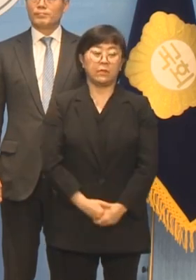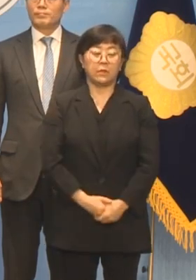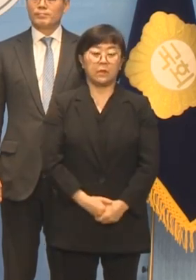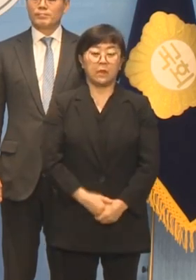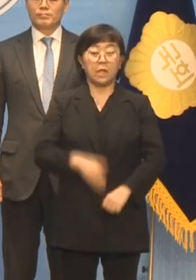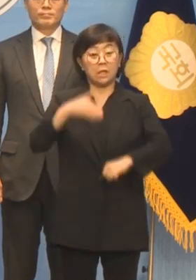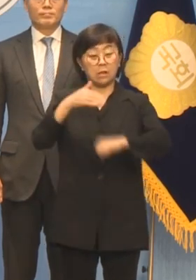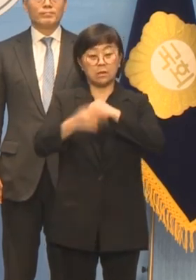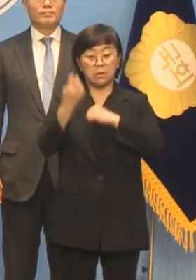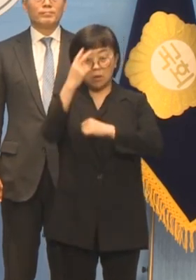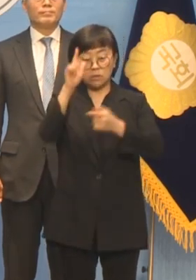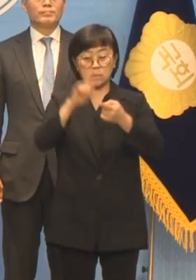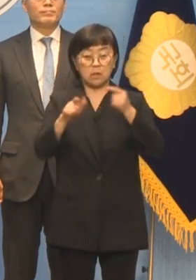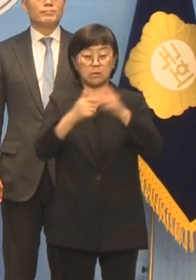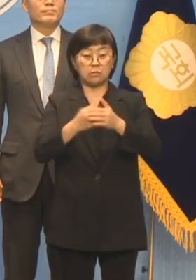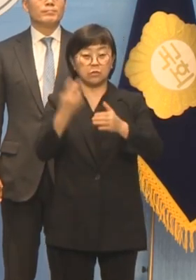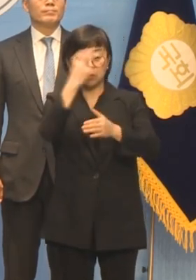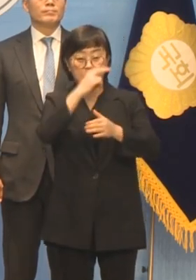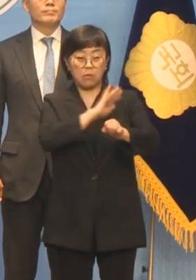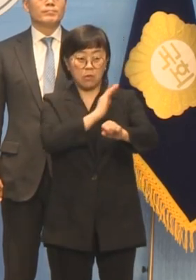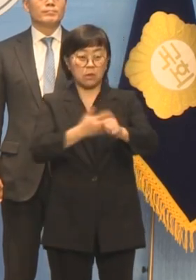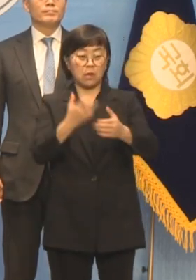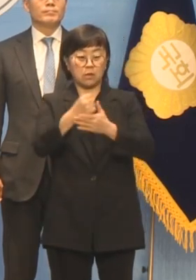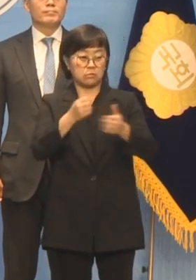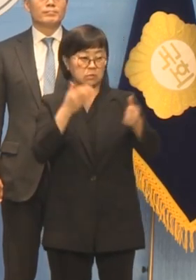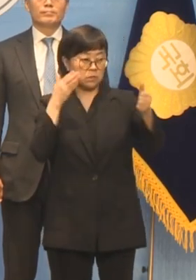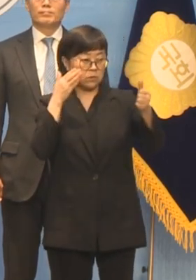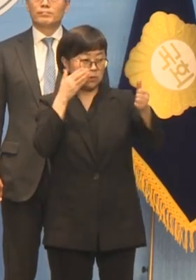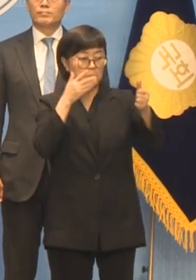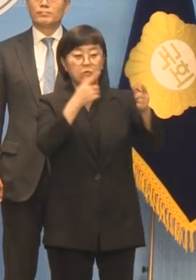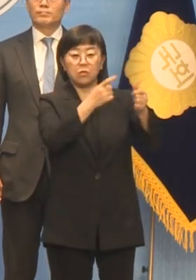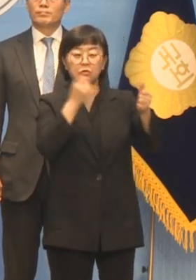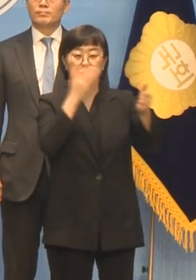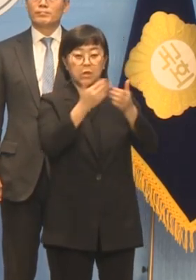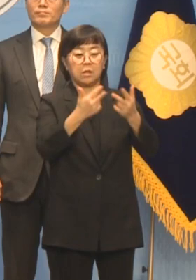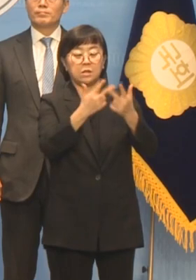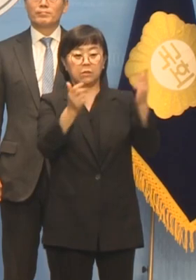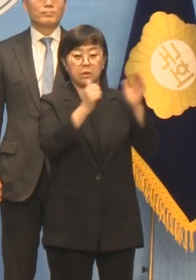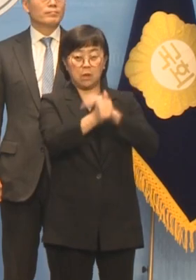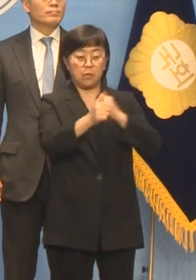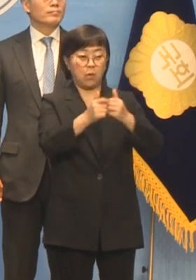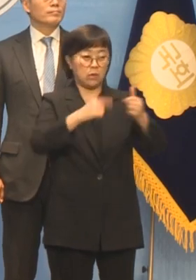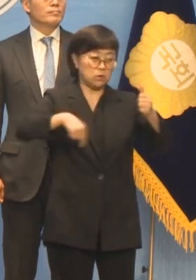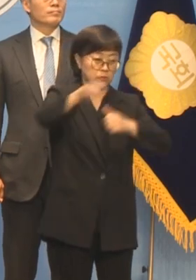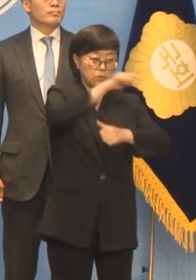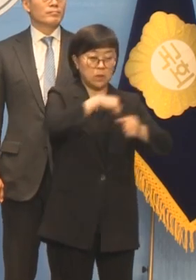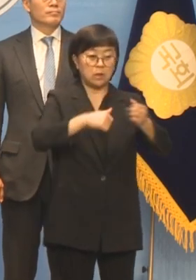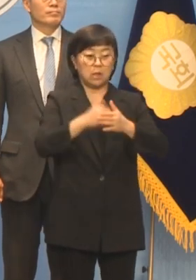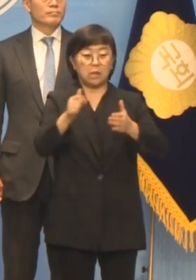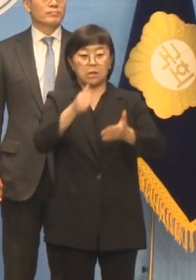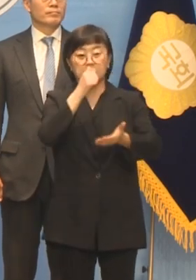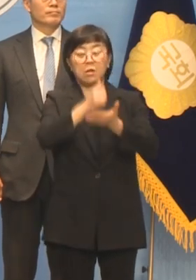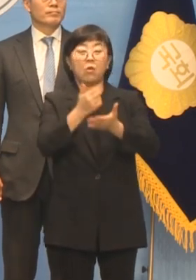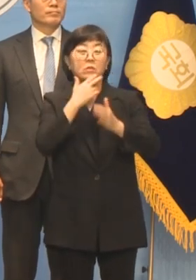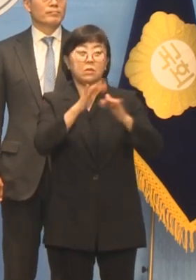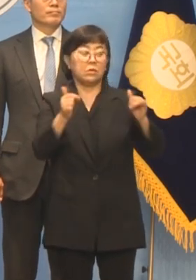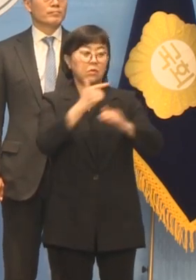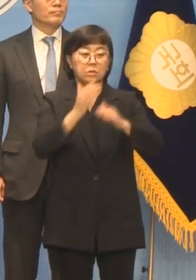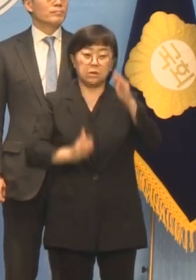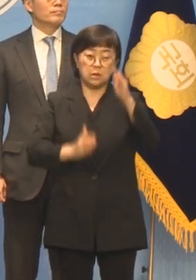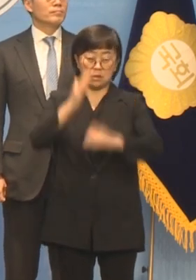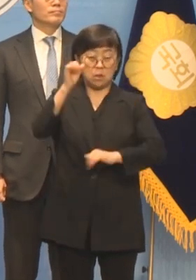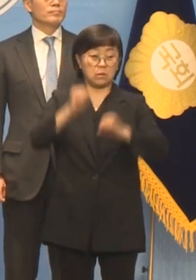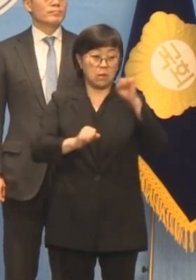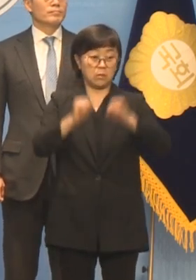이렇게 검찰이 수사권을 가지고 정적 죽이기에 나서고 이재명 대표와 그 측근들에 대해 무모하고도 과도한 수사를 하는